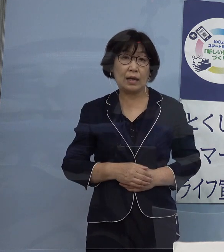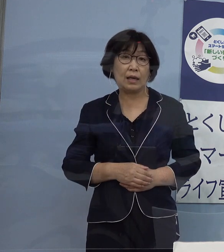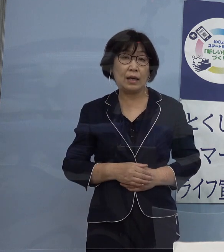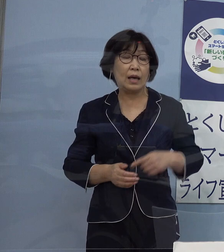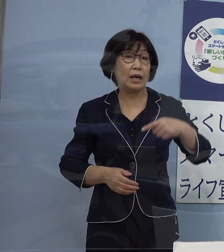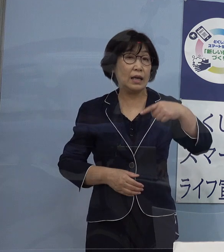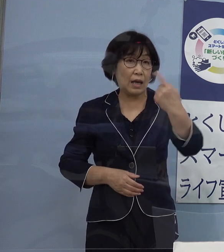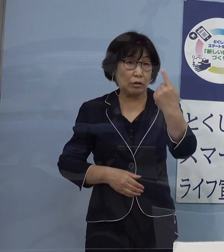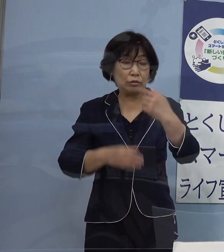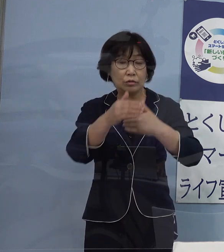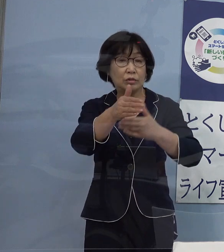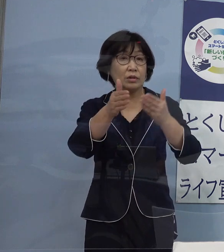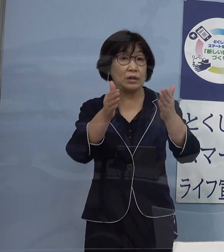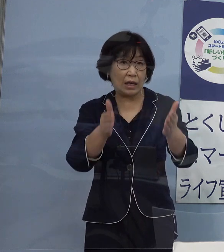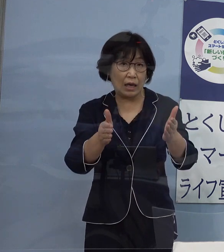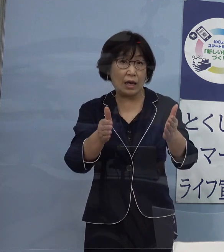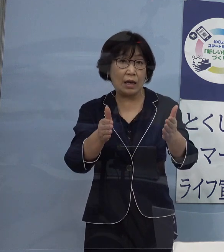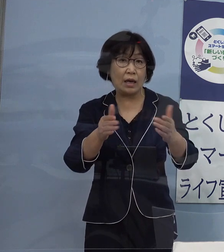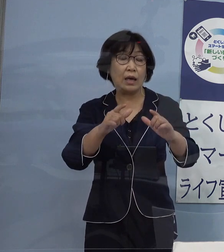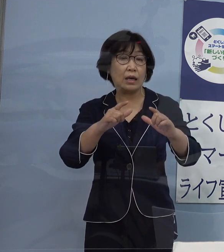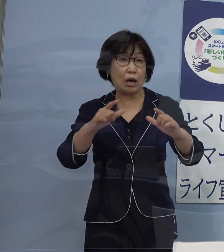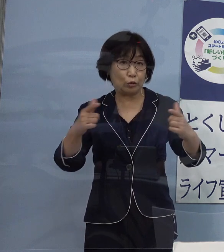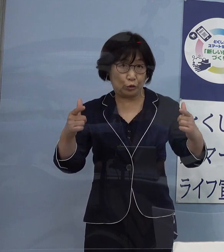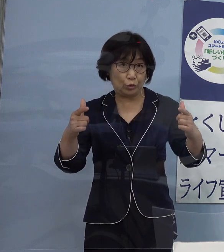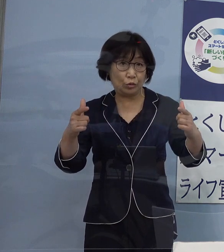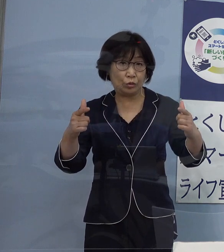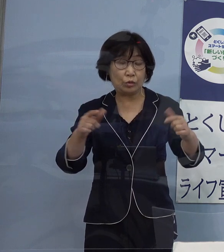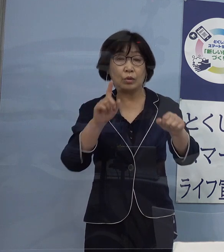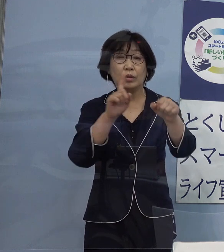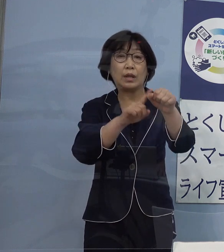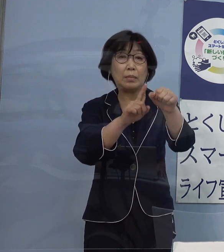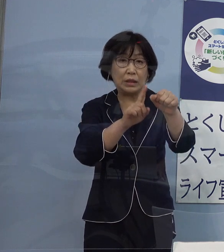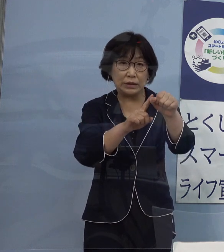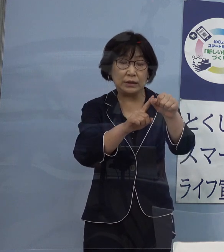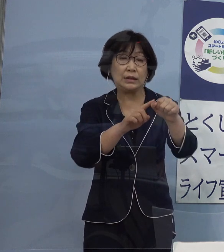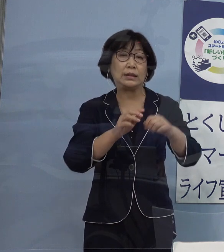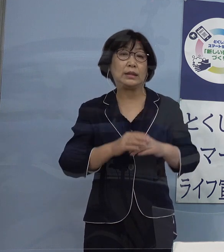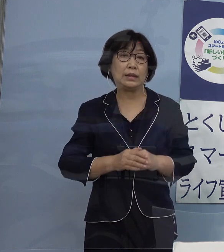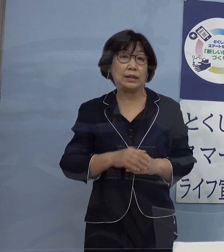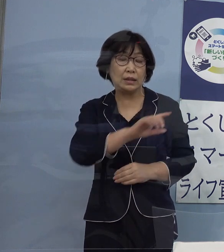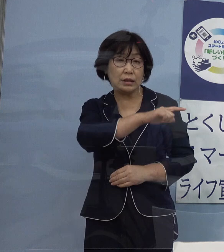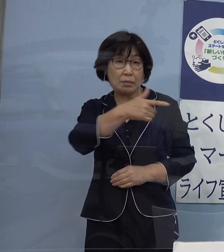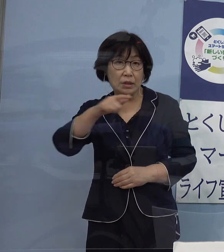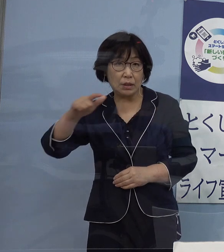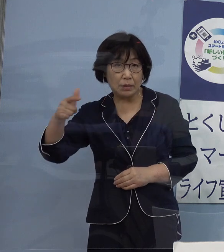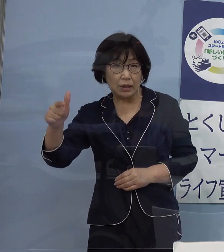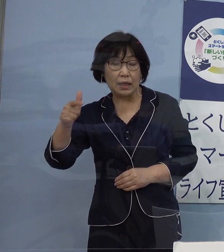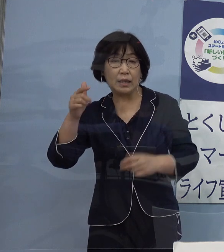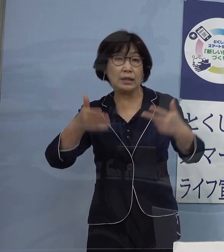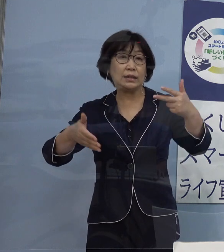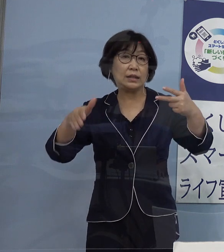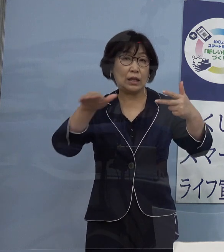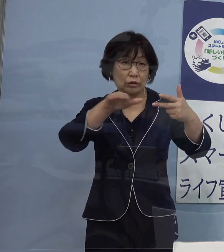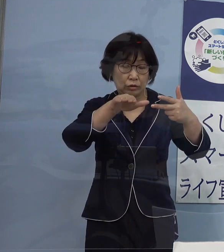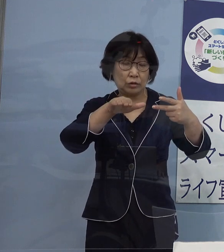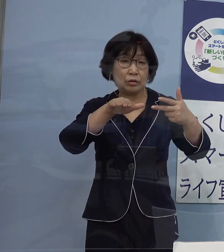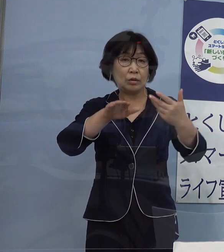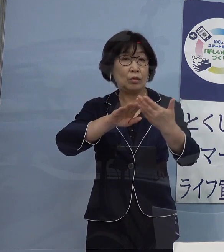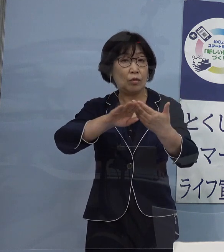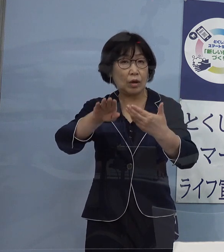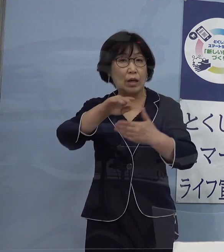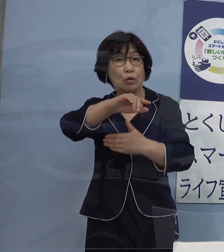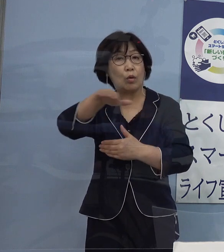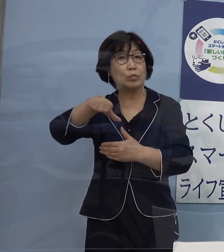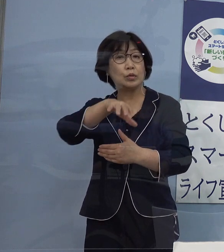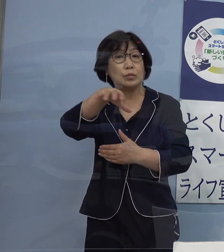を拡充をする、そのためにさまざまな施設他の部分に対しての移